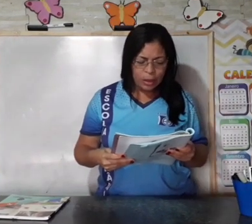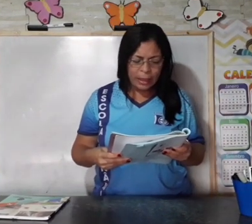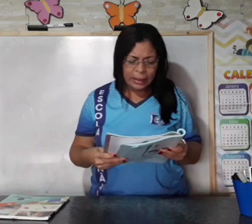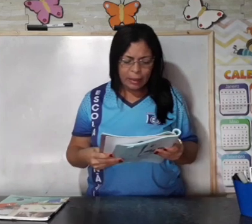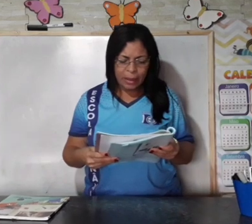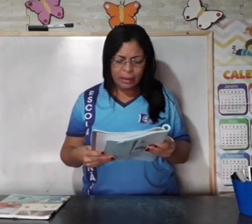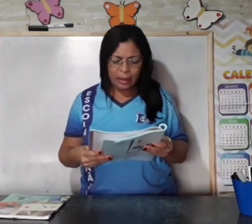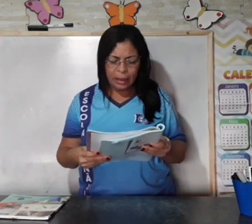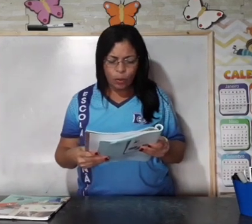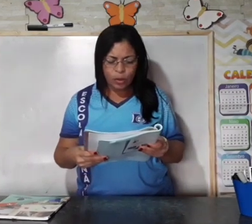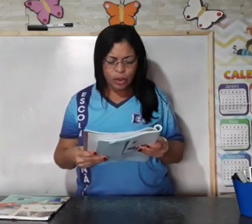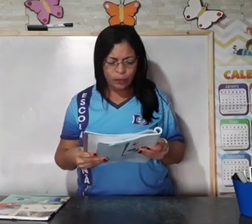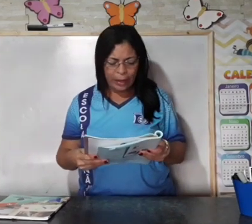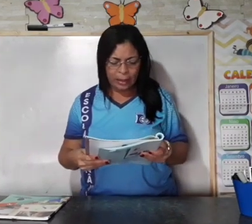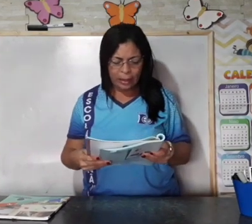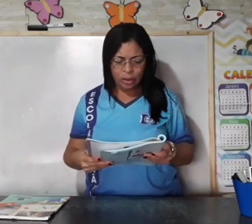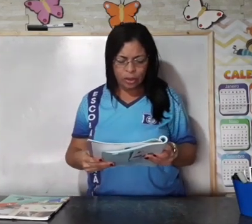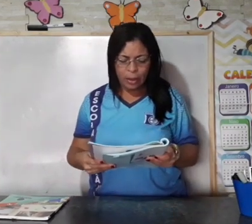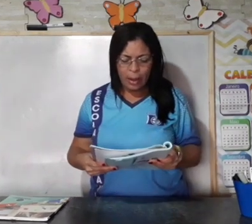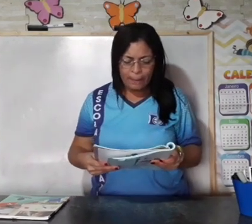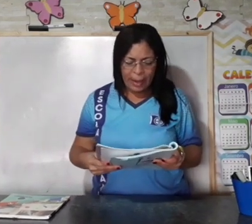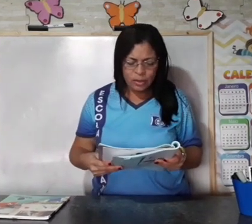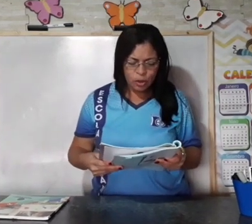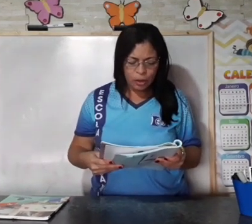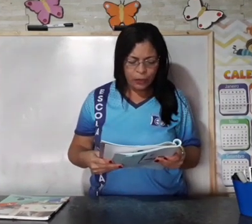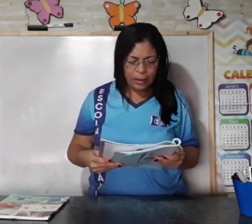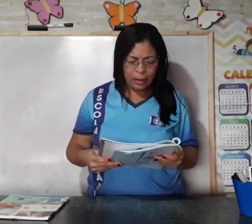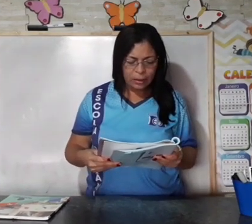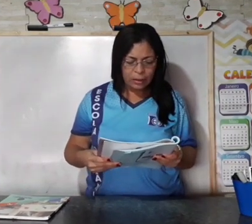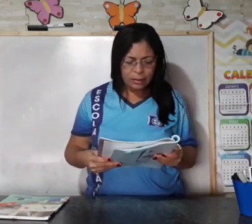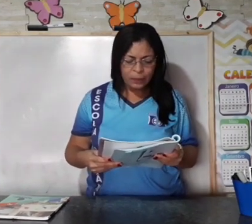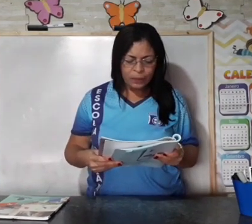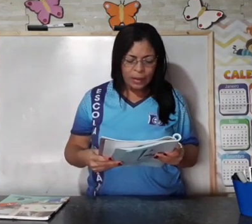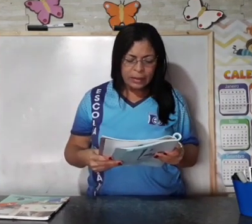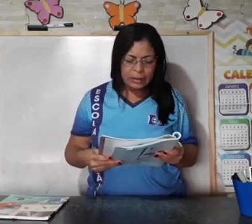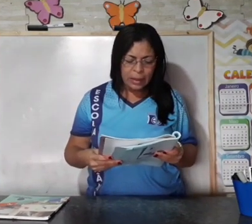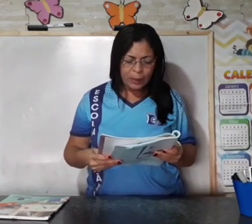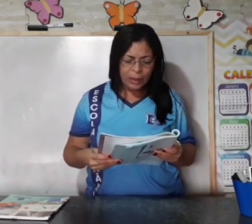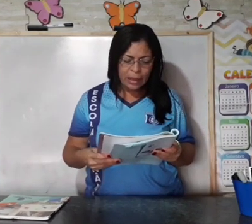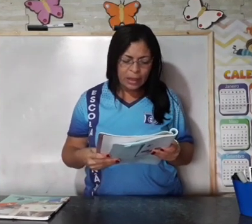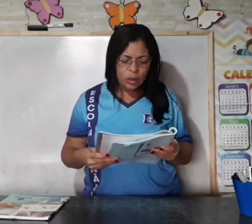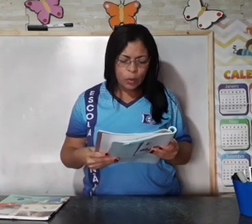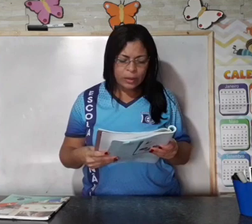e também tem os diferentes. Mas os diferentes sempre têm